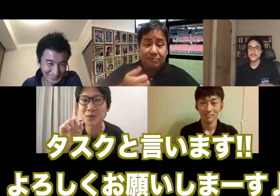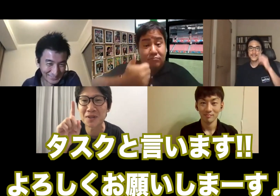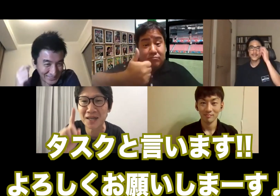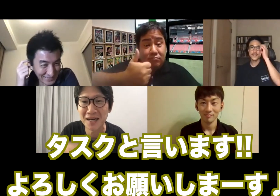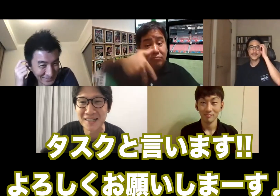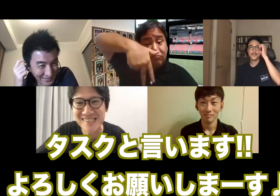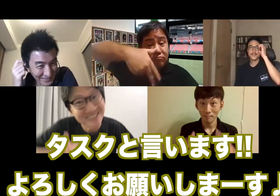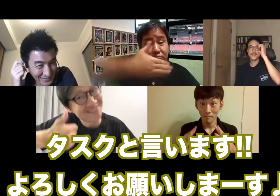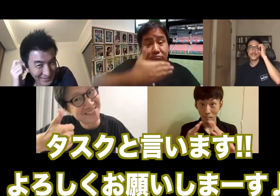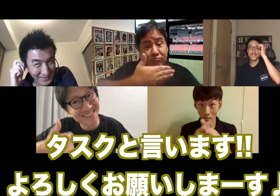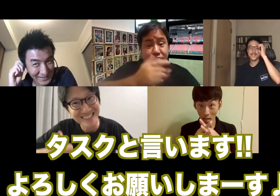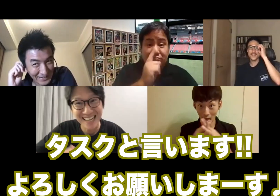か